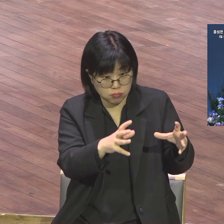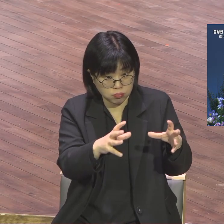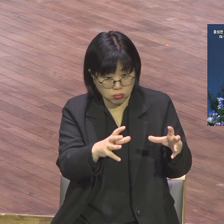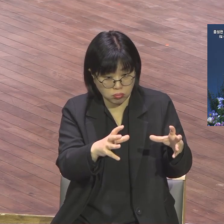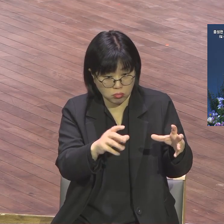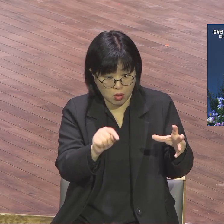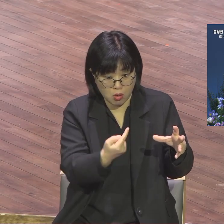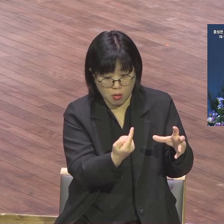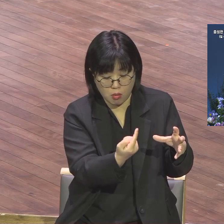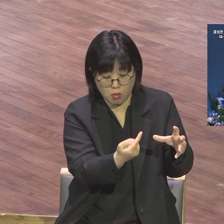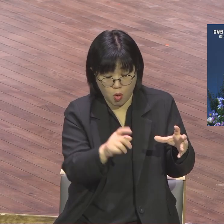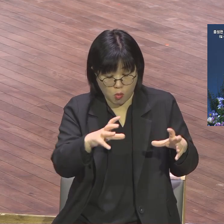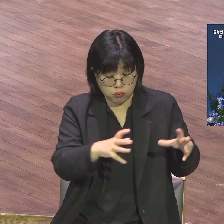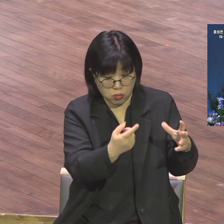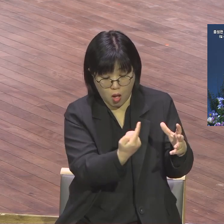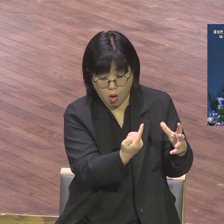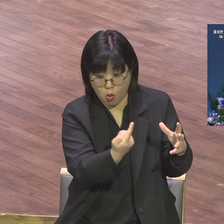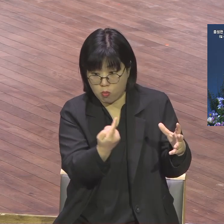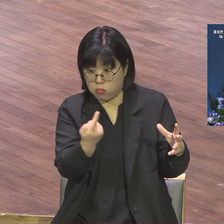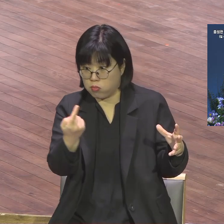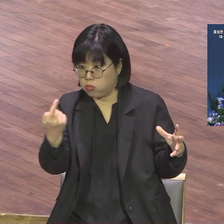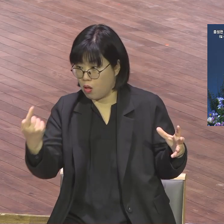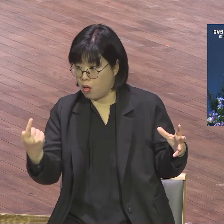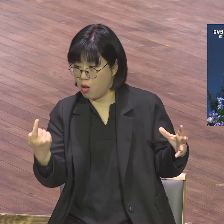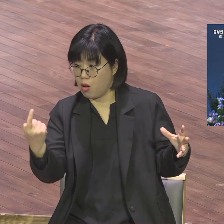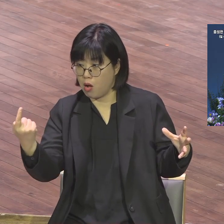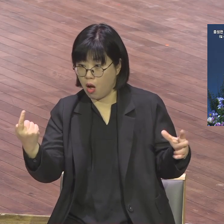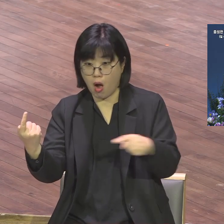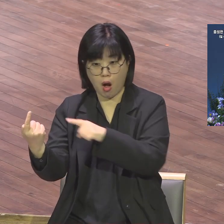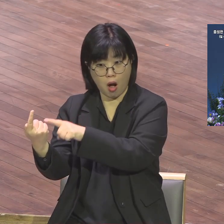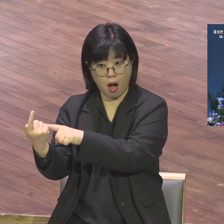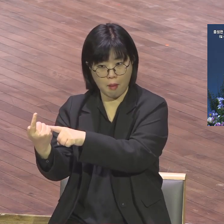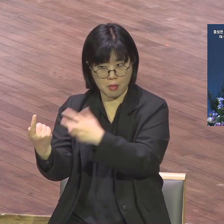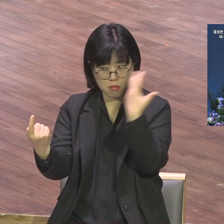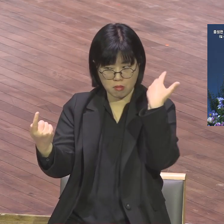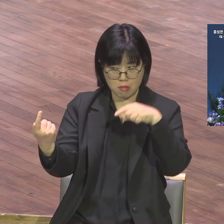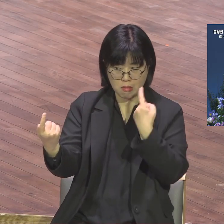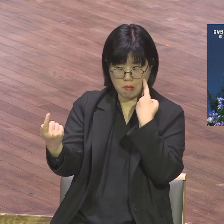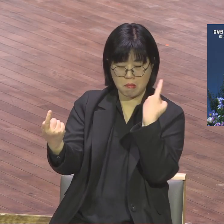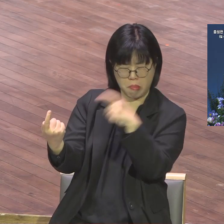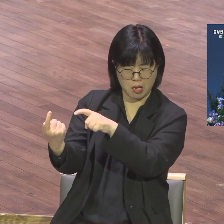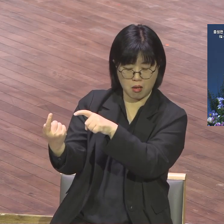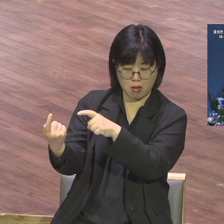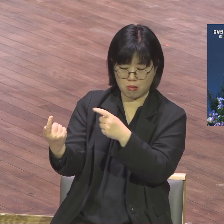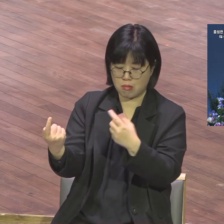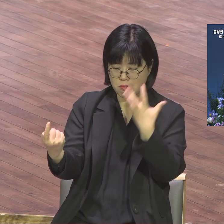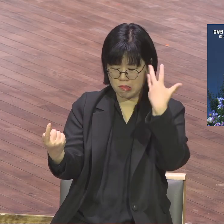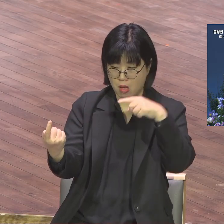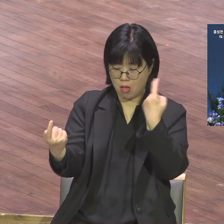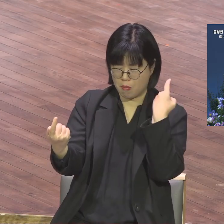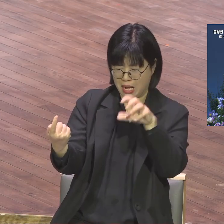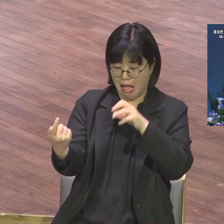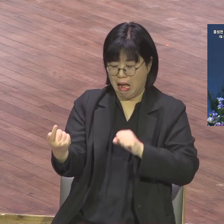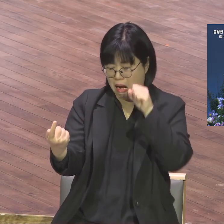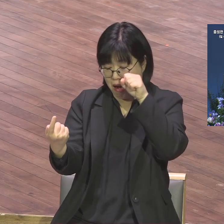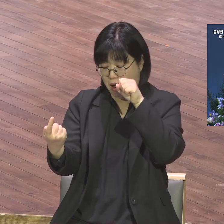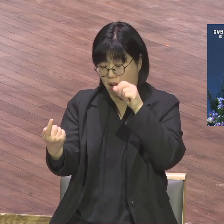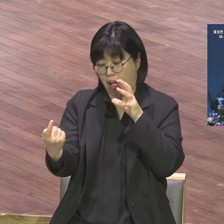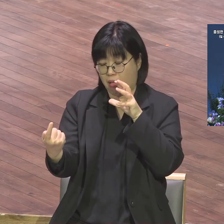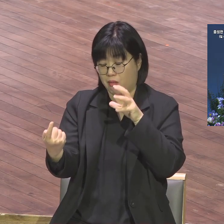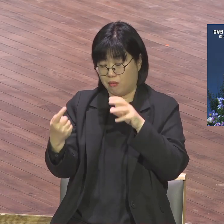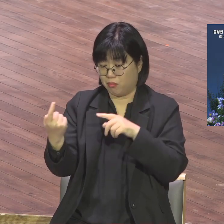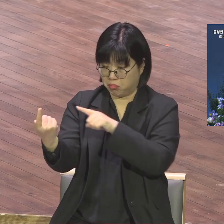이 치타들이 딱 기다리고 있다가 공동체에서 떨어지는 거, 저 물에서 떨어진 그걸 공격한단 말이에요.